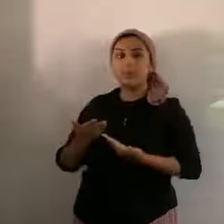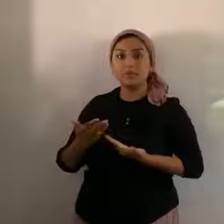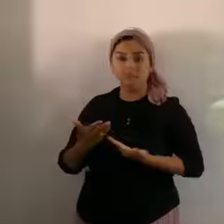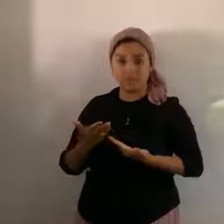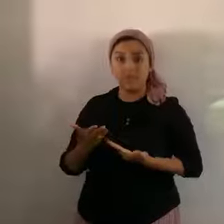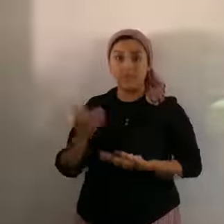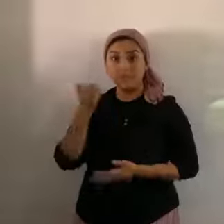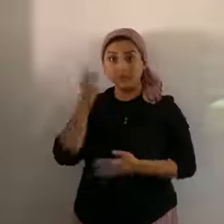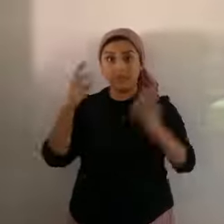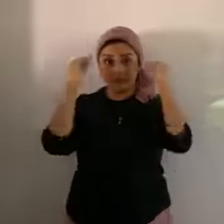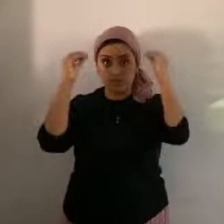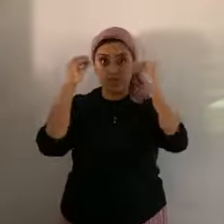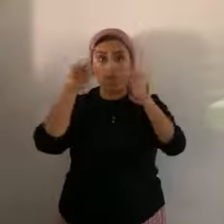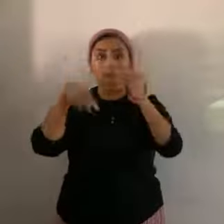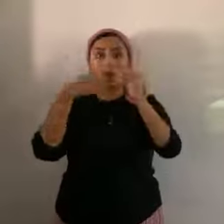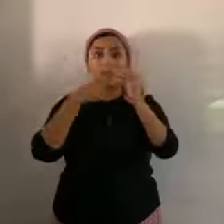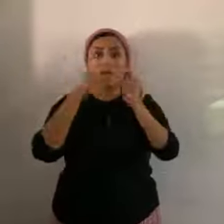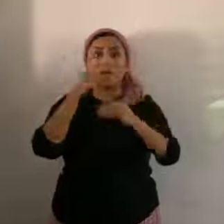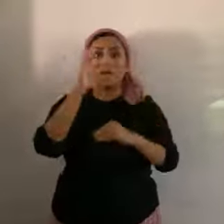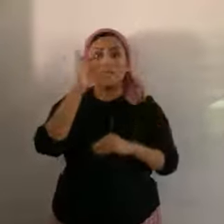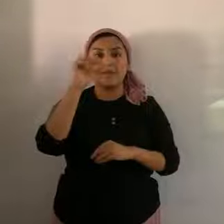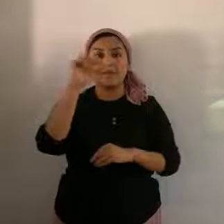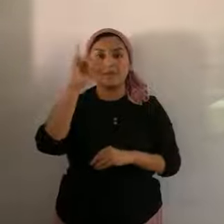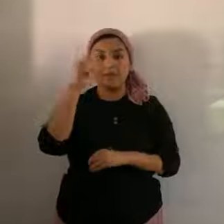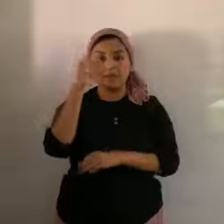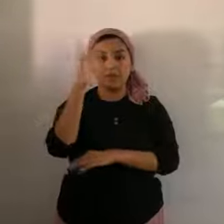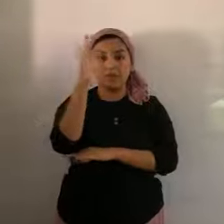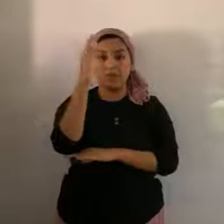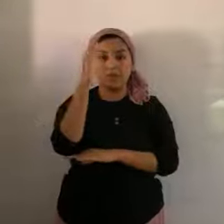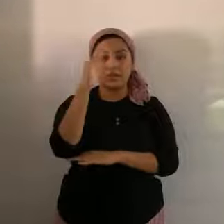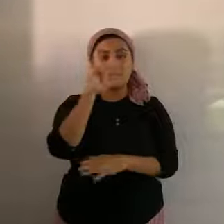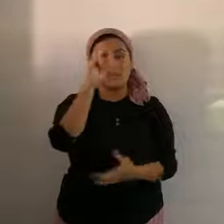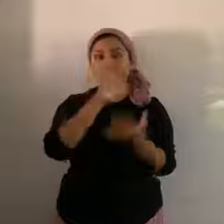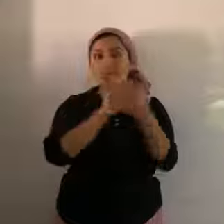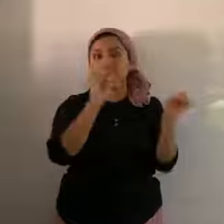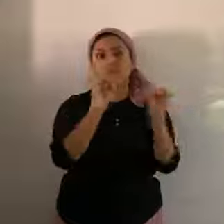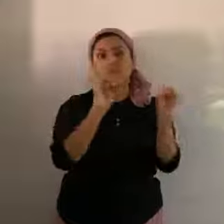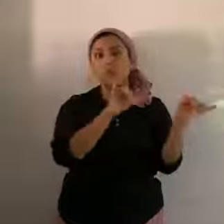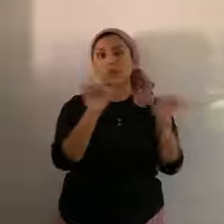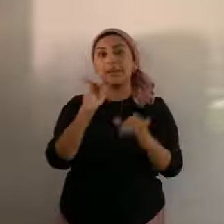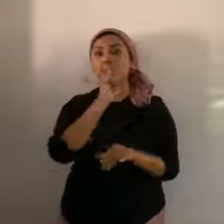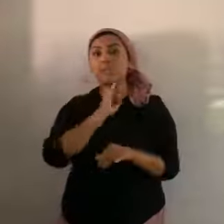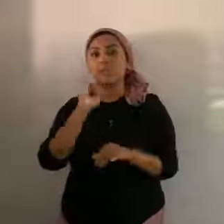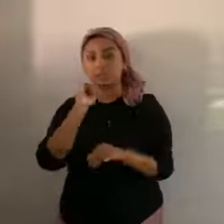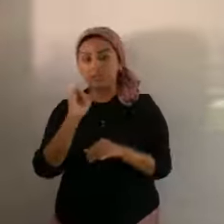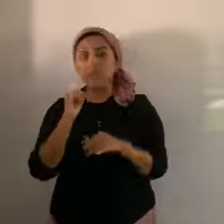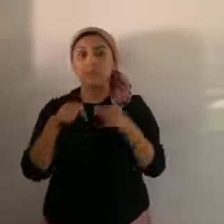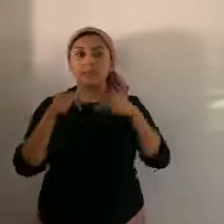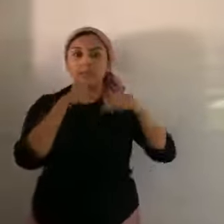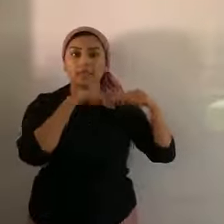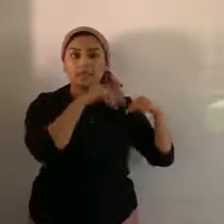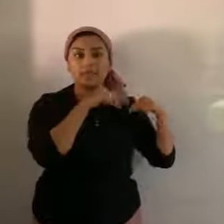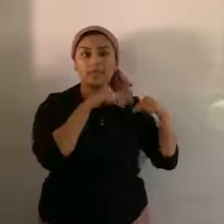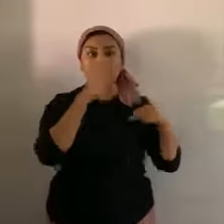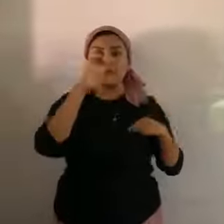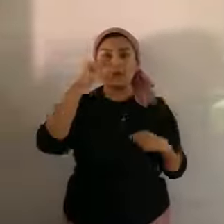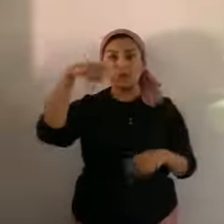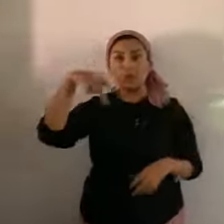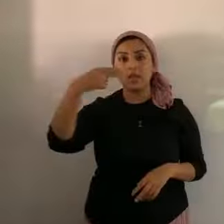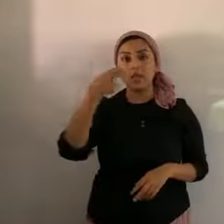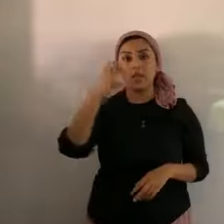de la higuera, que es Israel. Volvemos a Efesios, pero en esta ocasión vamos al capítulo 3. Vamos a Efesios